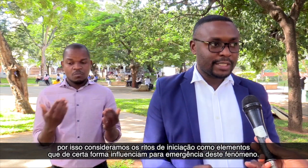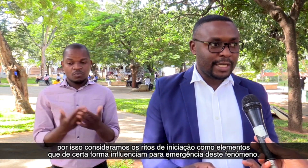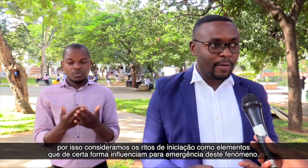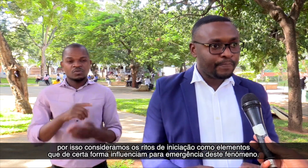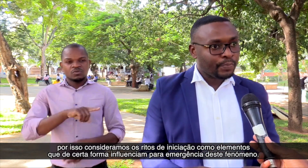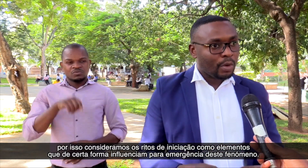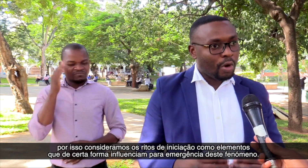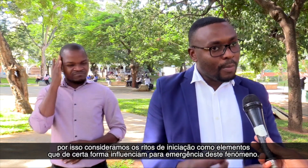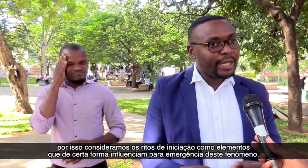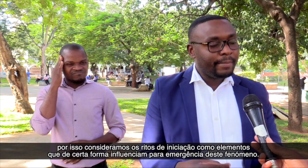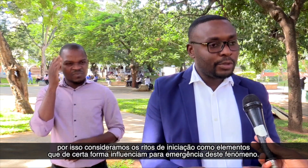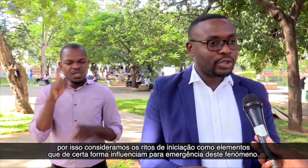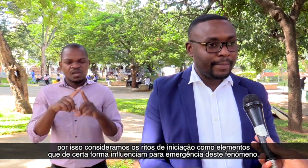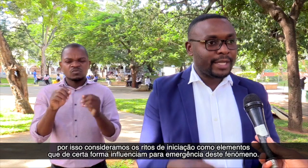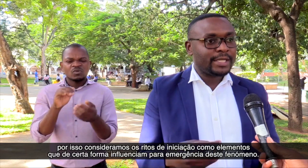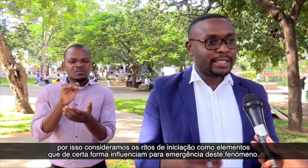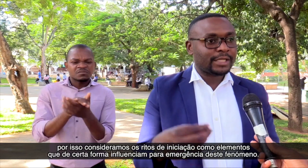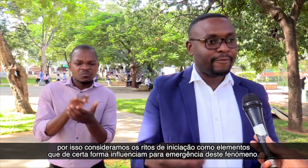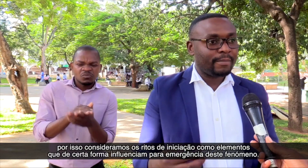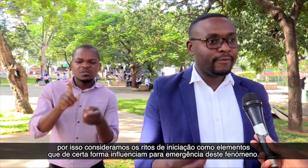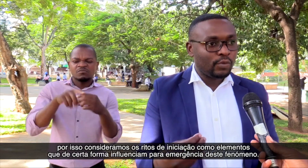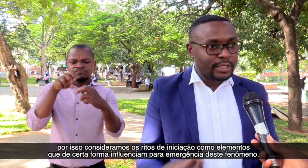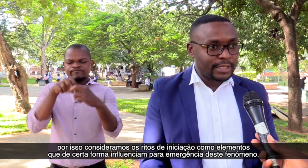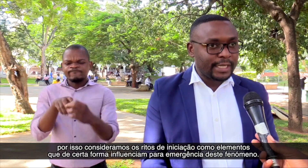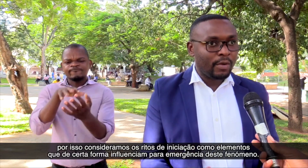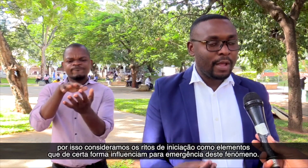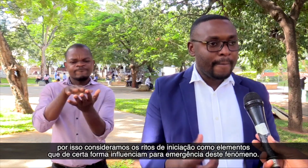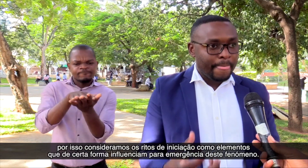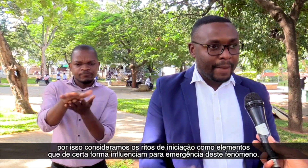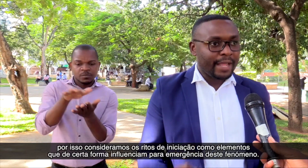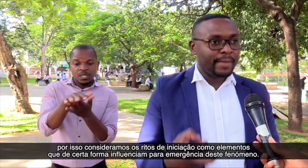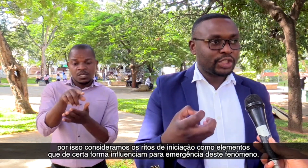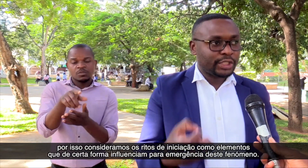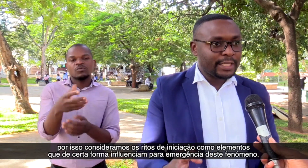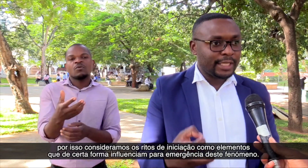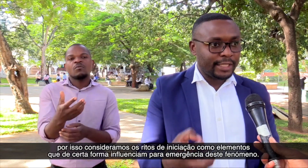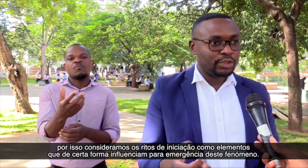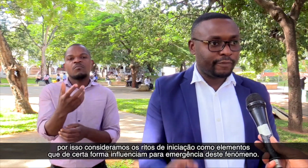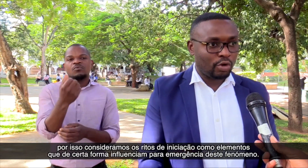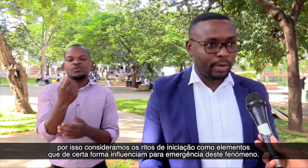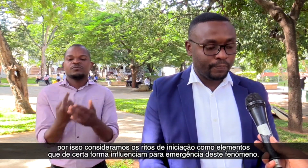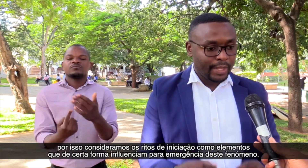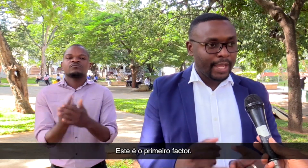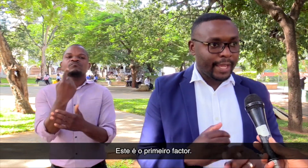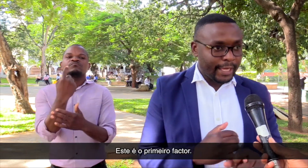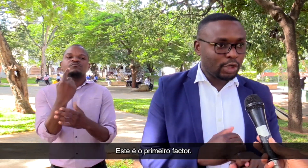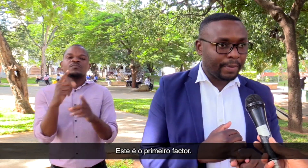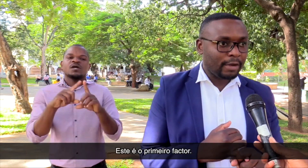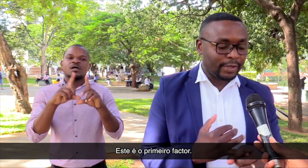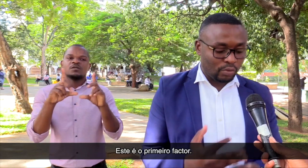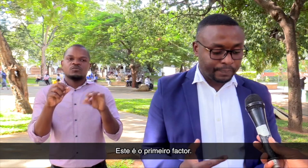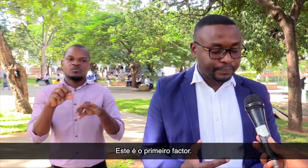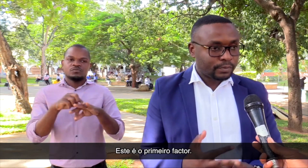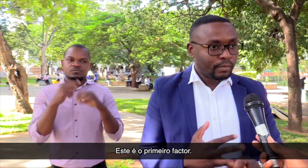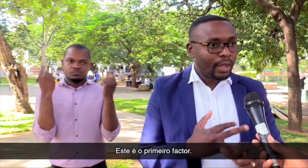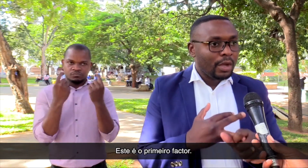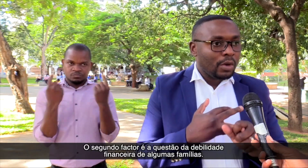de iniciação como elementos também que de certa forma influenciam para a emergência deste fenômeno. Este é o primeiro